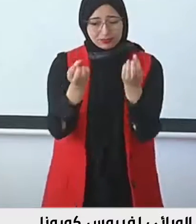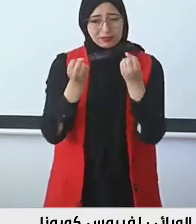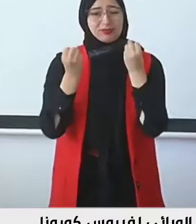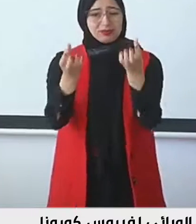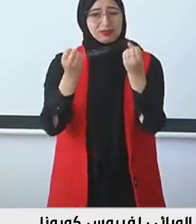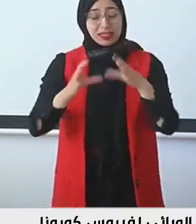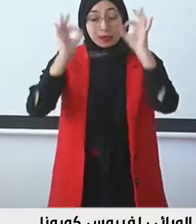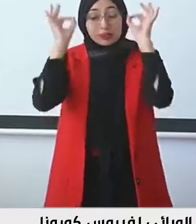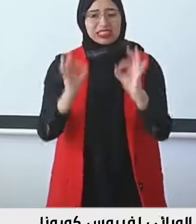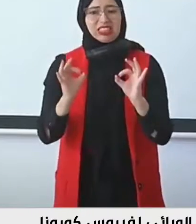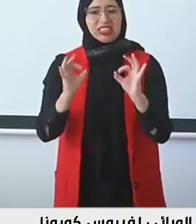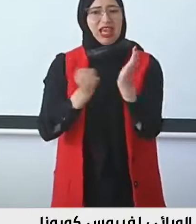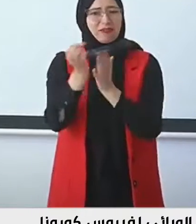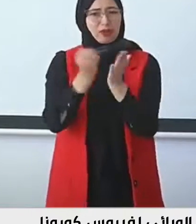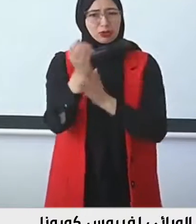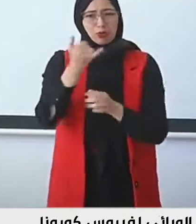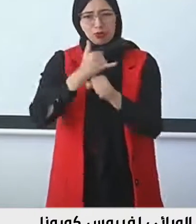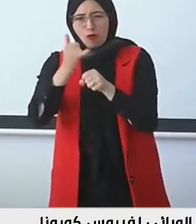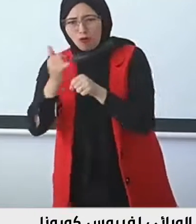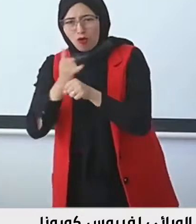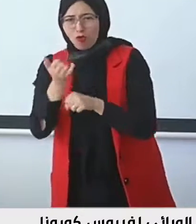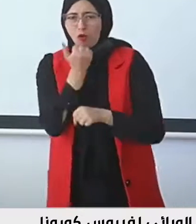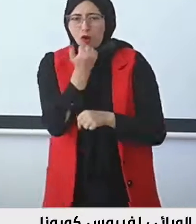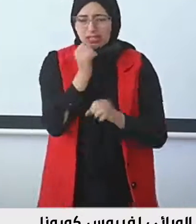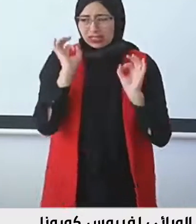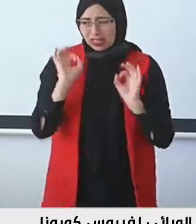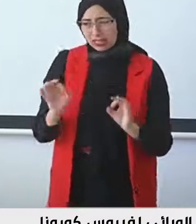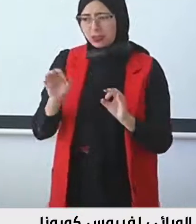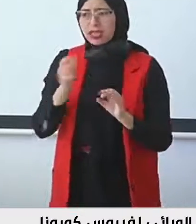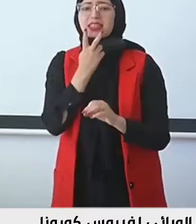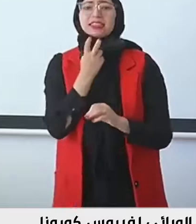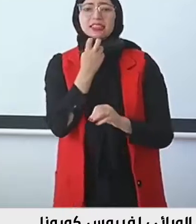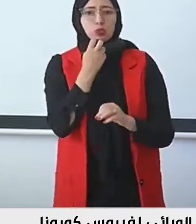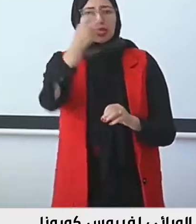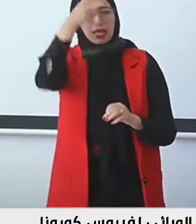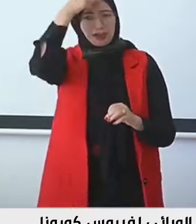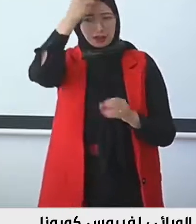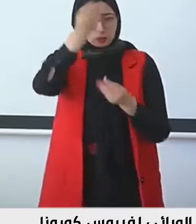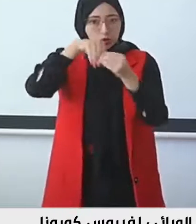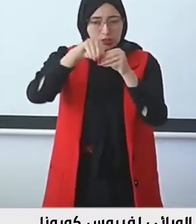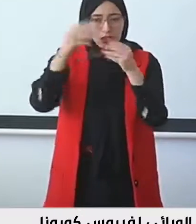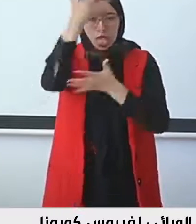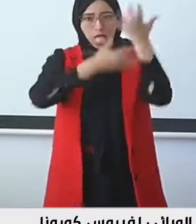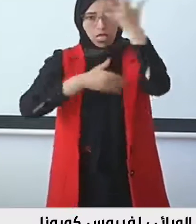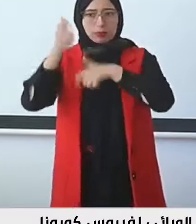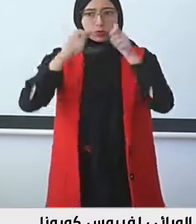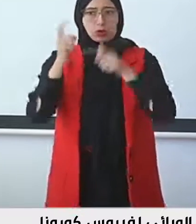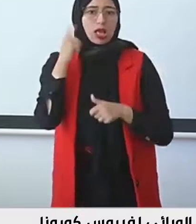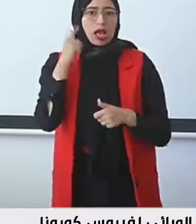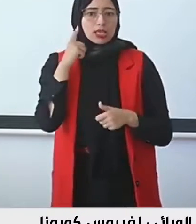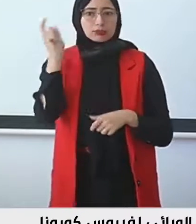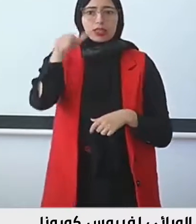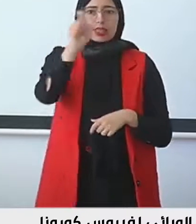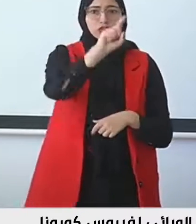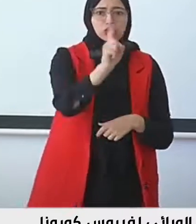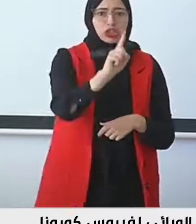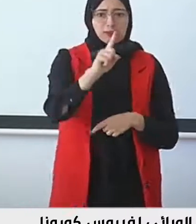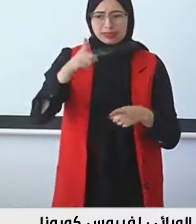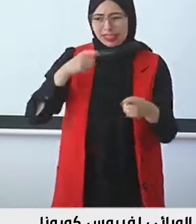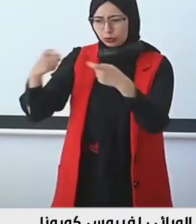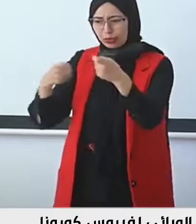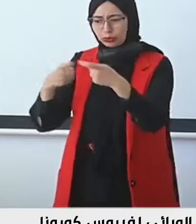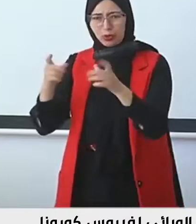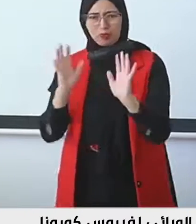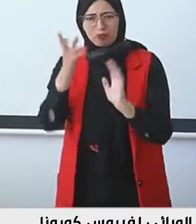المعلومه الصحيحه اللي تخلي المواطن يعرف روحه شنو باش يعمل. ما نزيدوش المواطن معناتها ندخلوه في تجاذبات